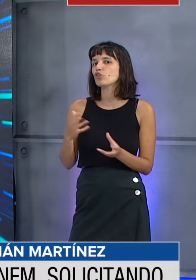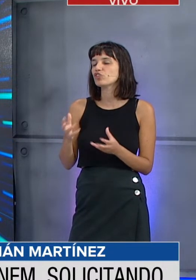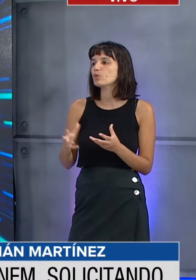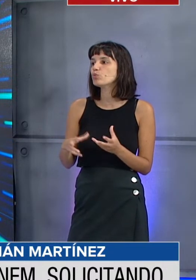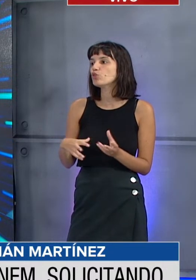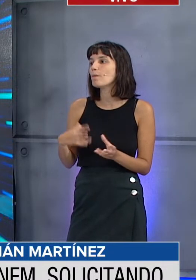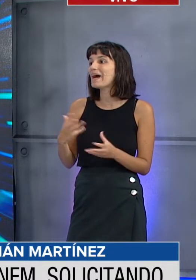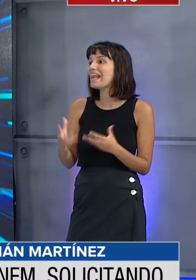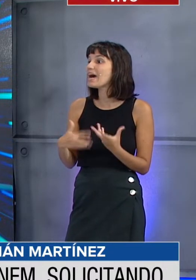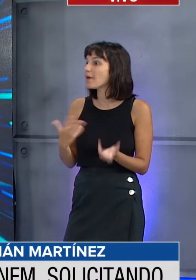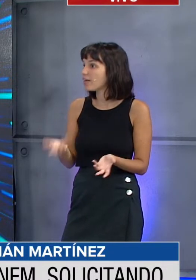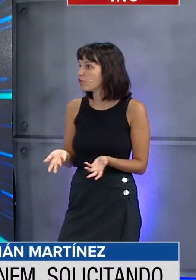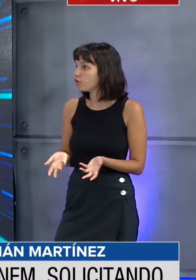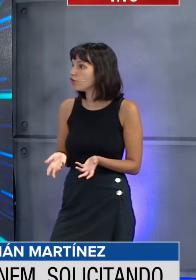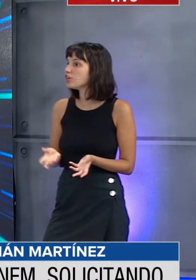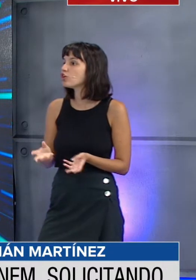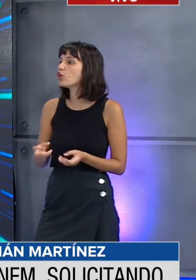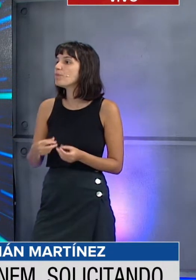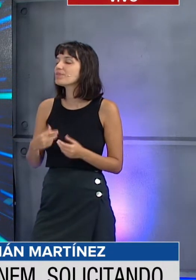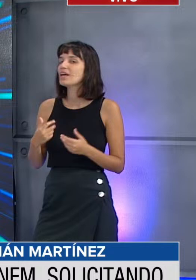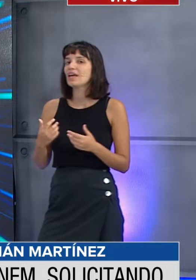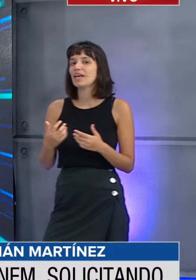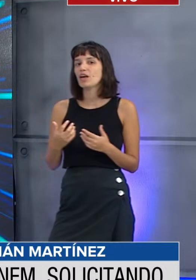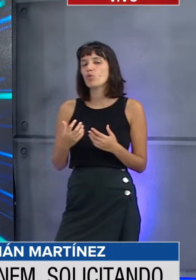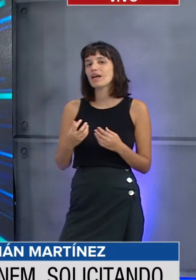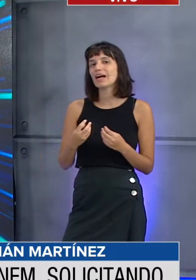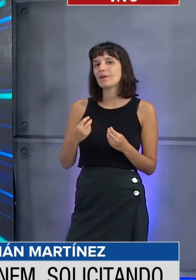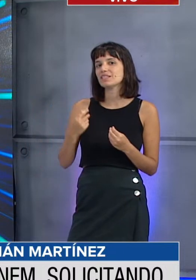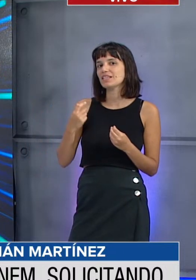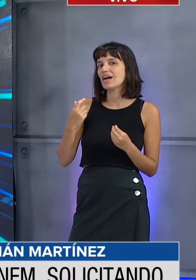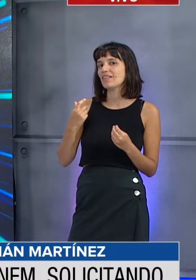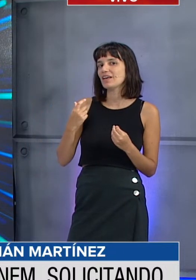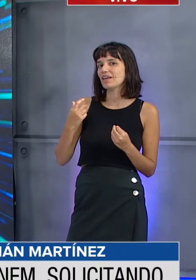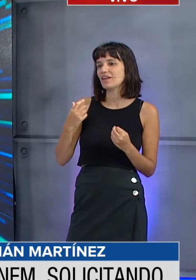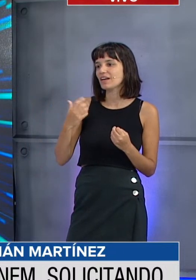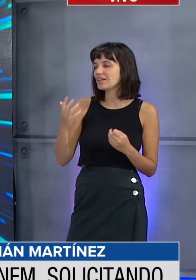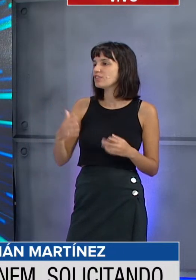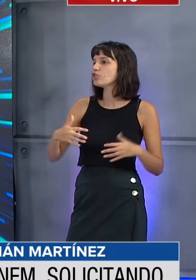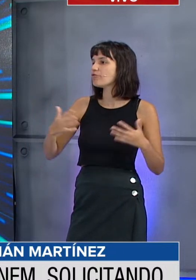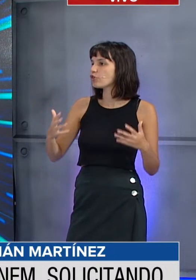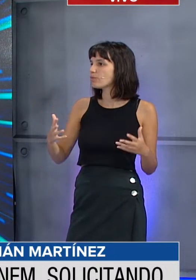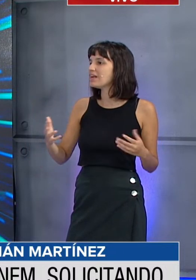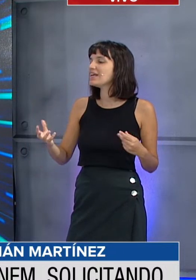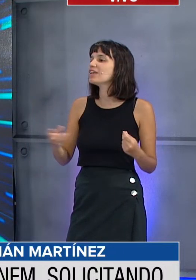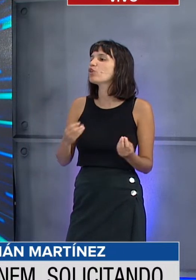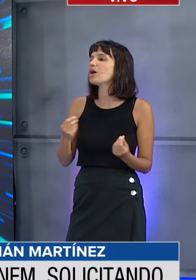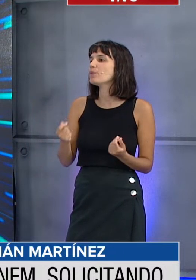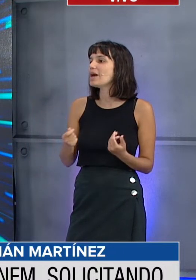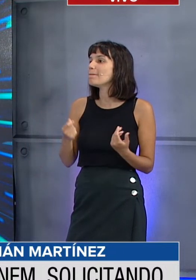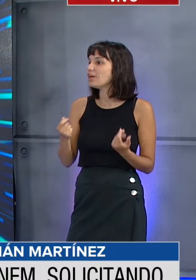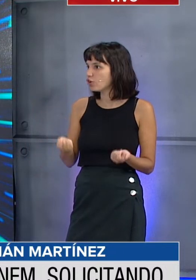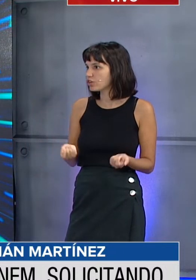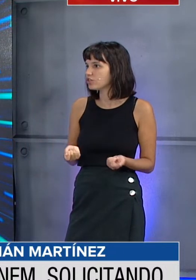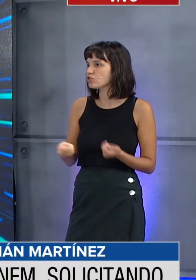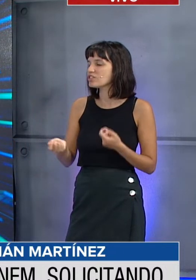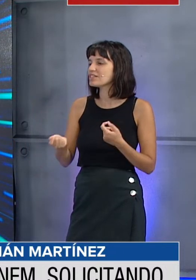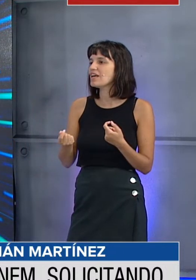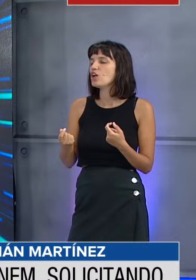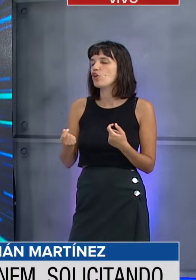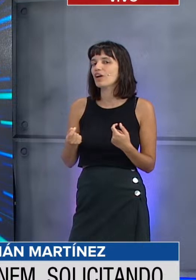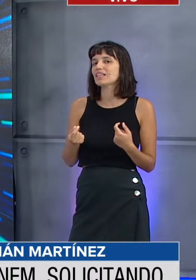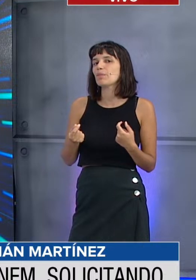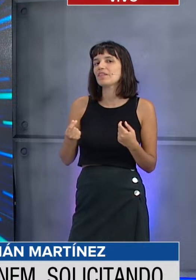de monotributo más lavado, ¿no? Y claro, con una capacidad de registro y de formalidad todavía menor.